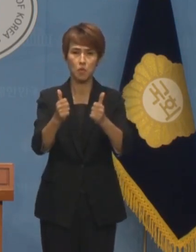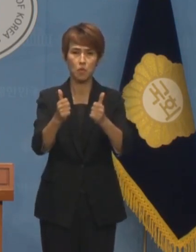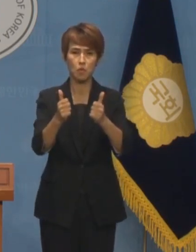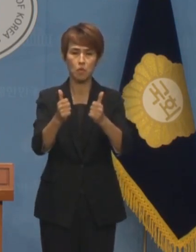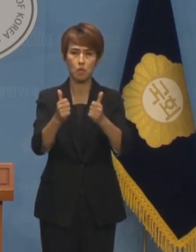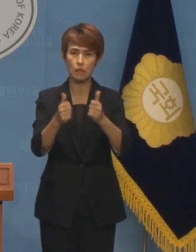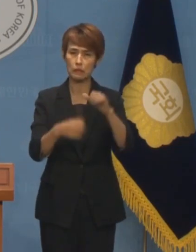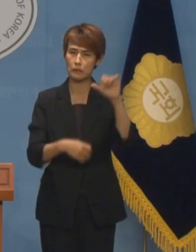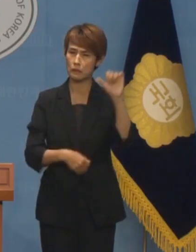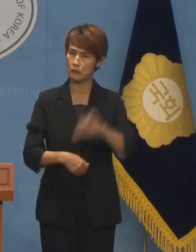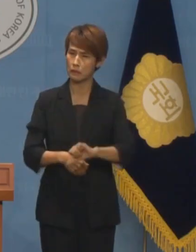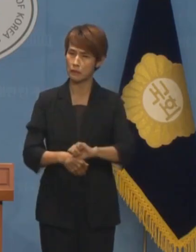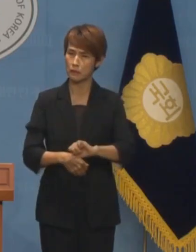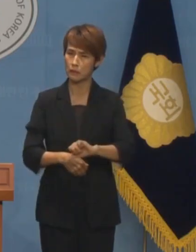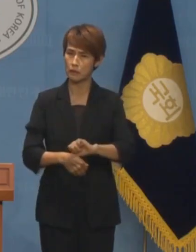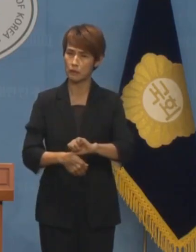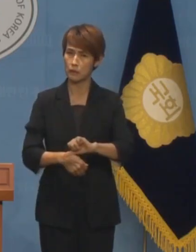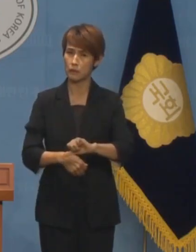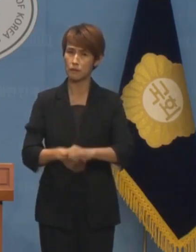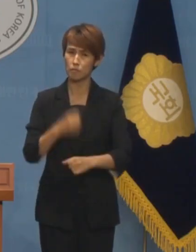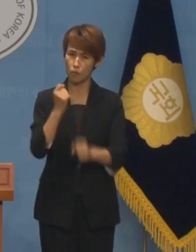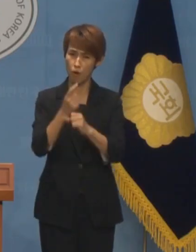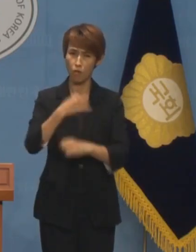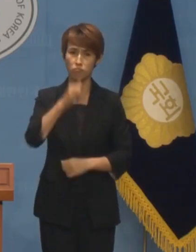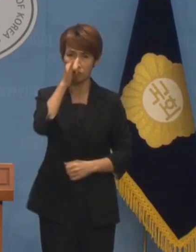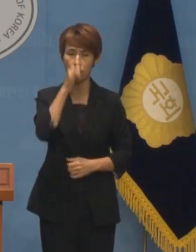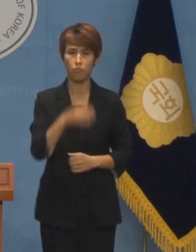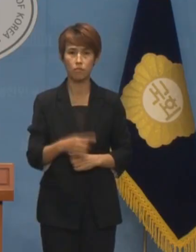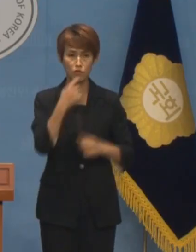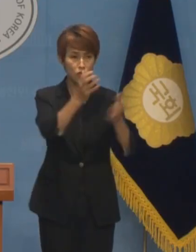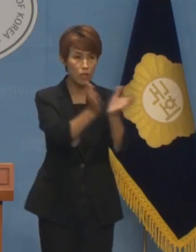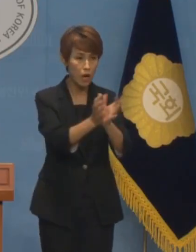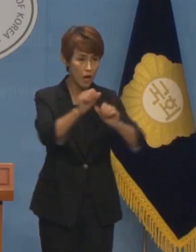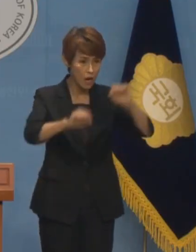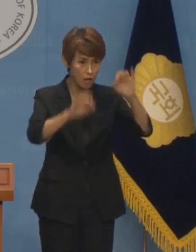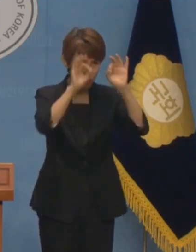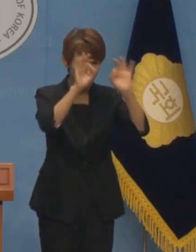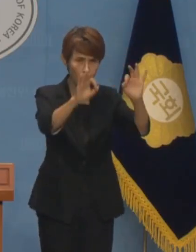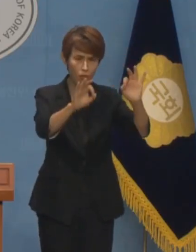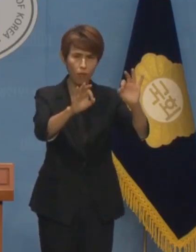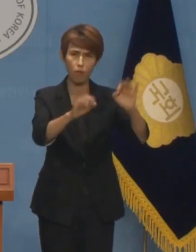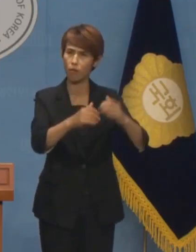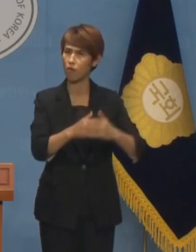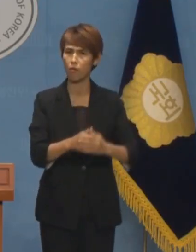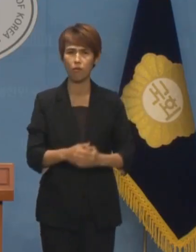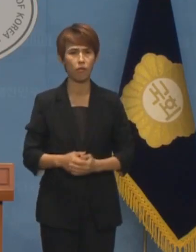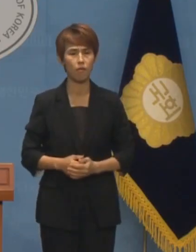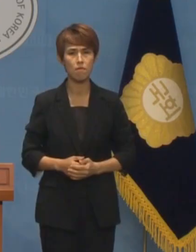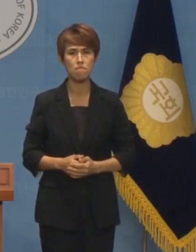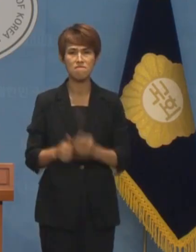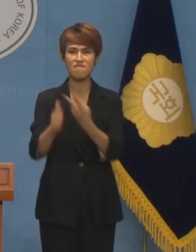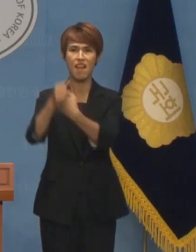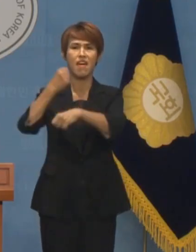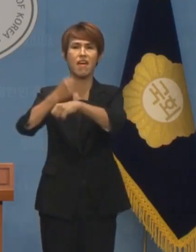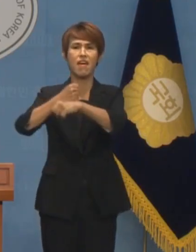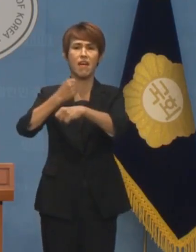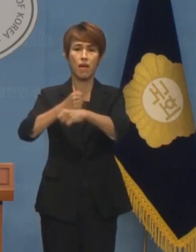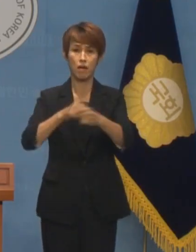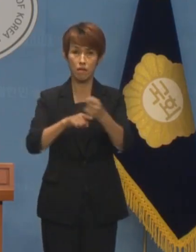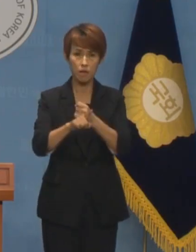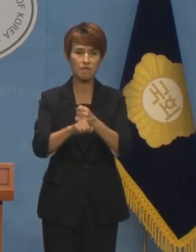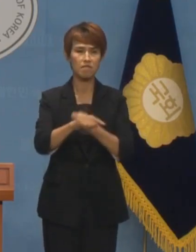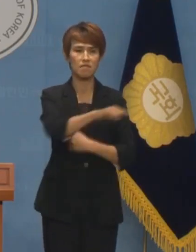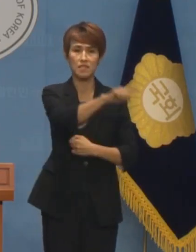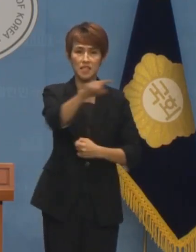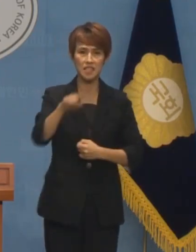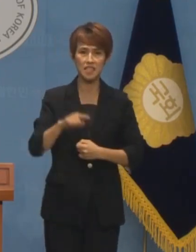못할 것이라는 사실을 모를 리 없는 민주당이 이렇게 비이성적인 탄핵을 남발하는 것은